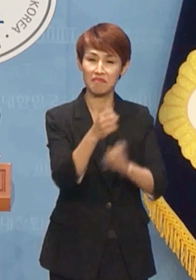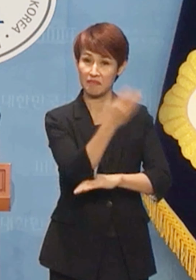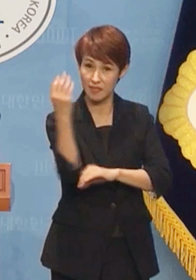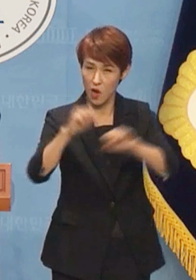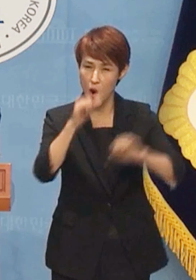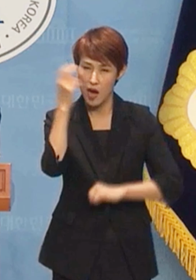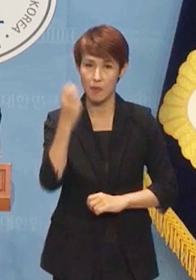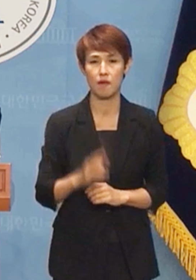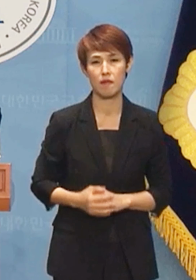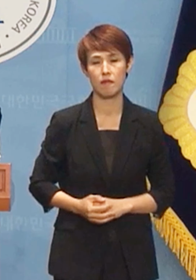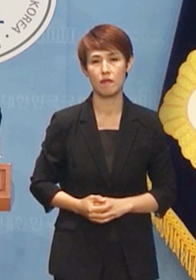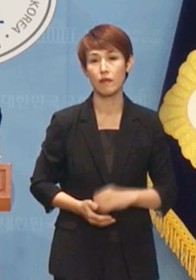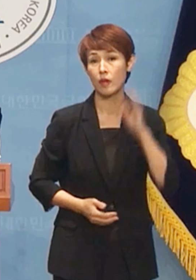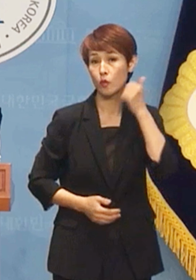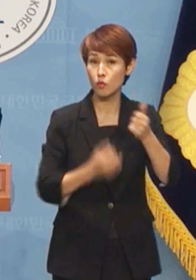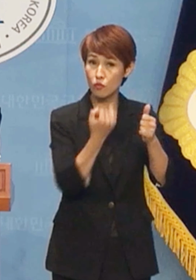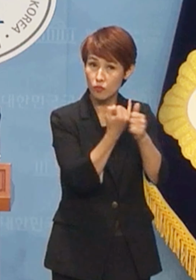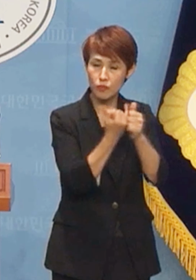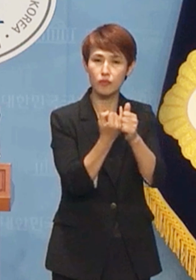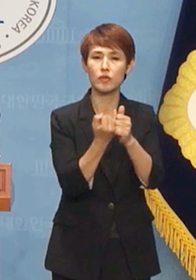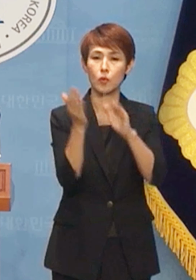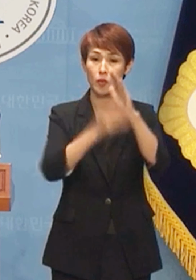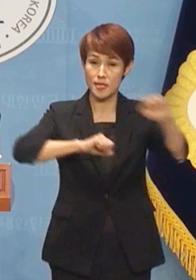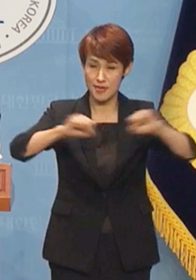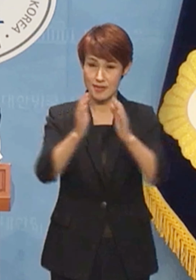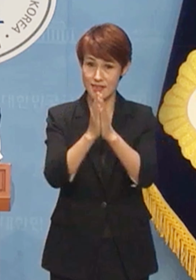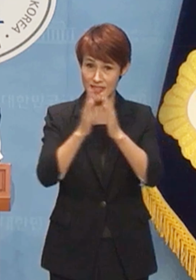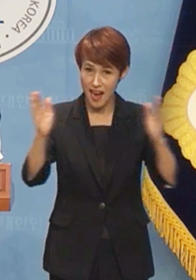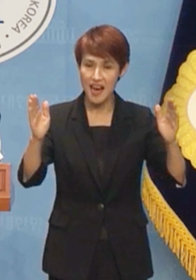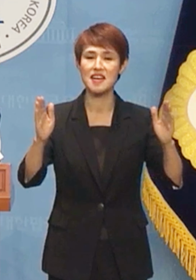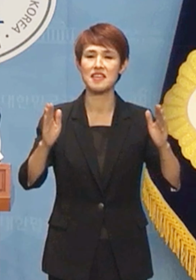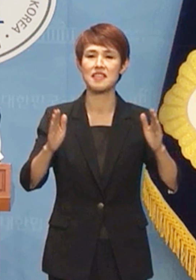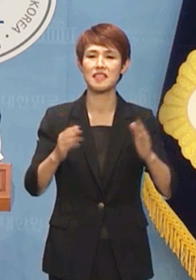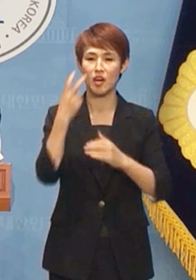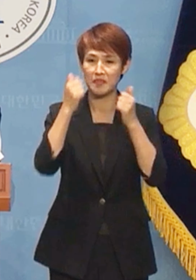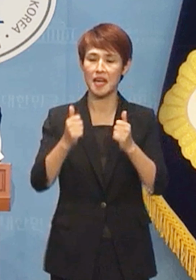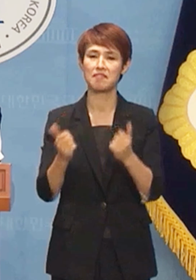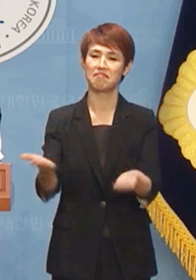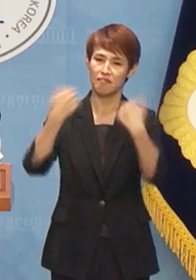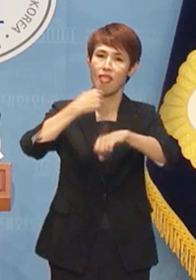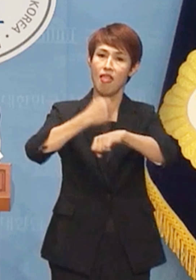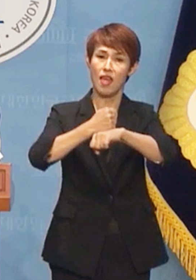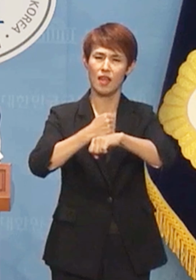윤대통령 부부가 이번 정상회담 공식 행사를 시작으로 정면 돌파에 나섰다라고